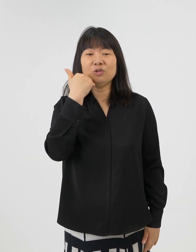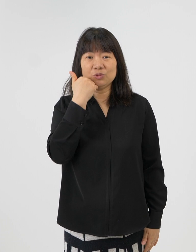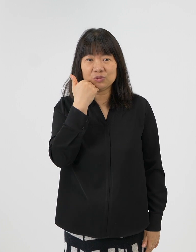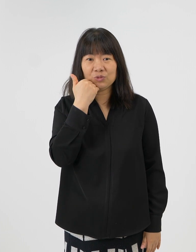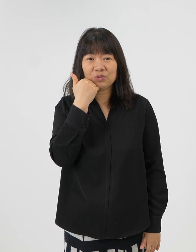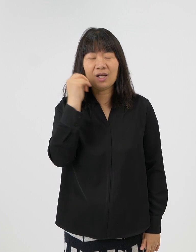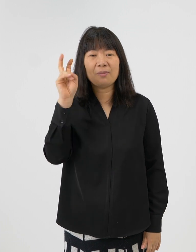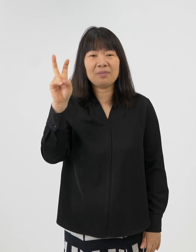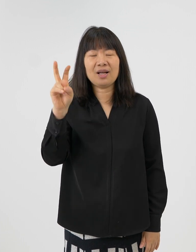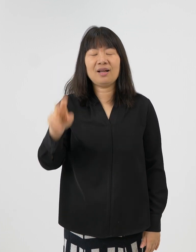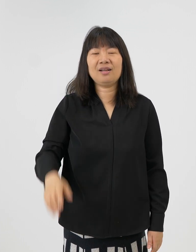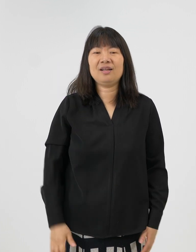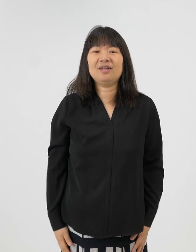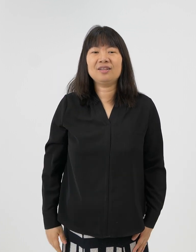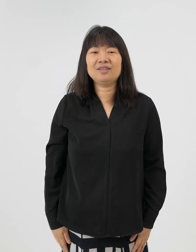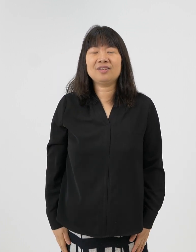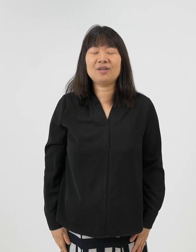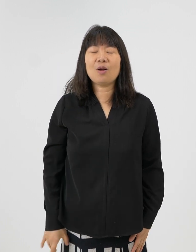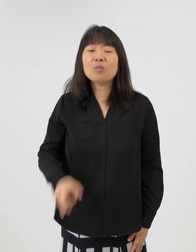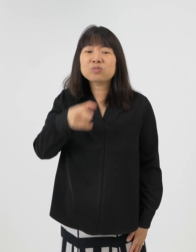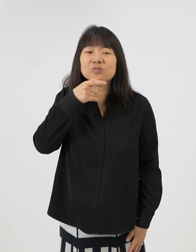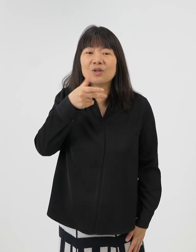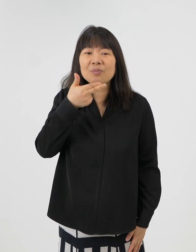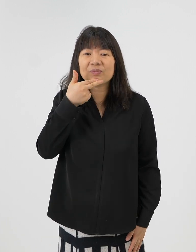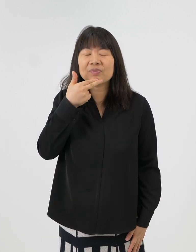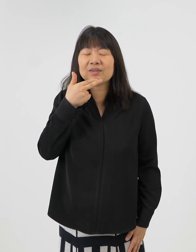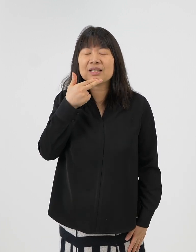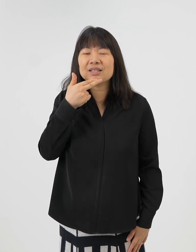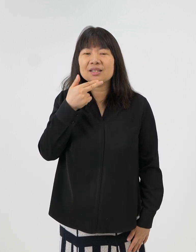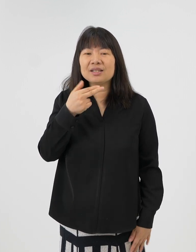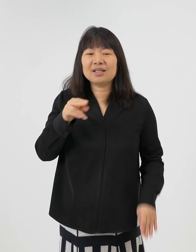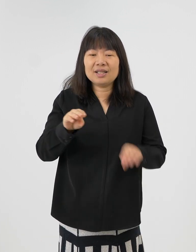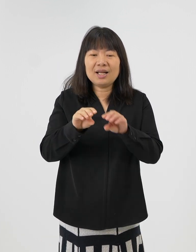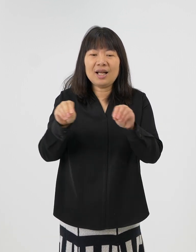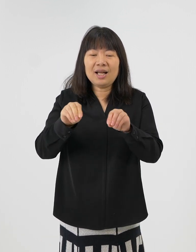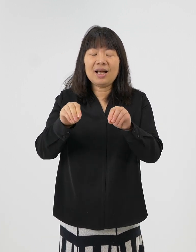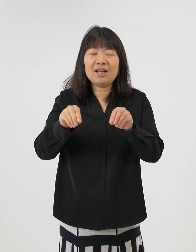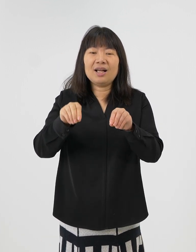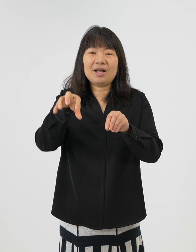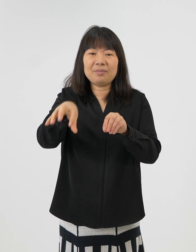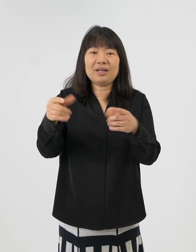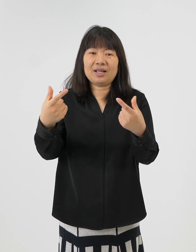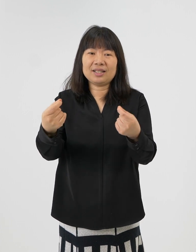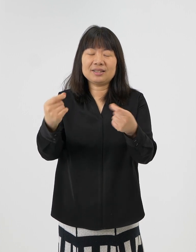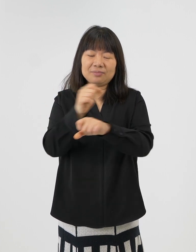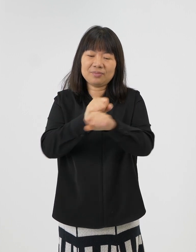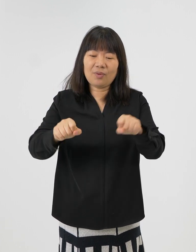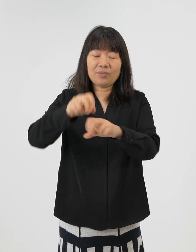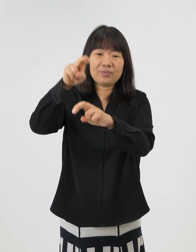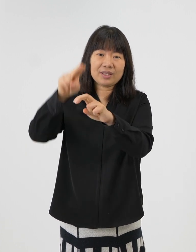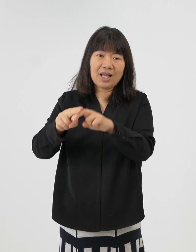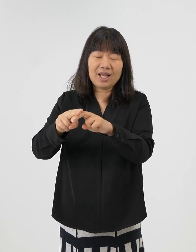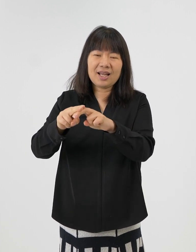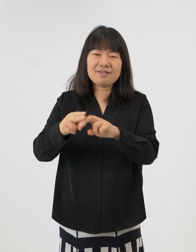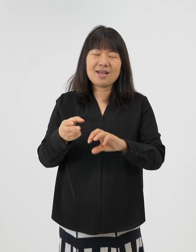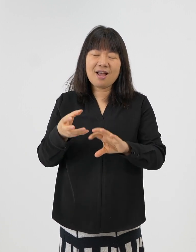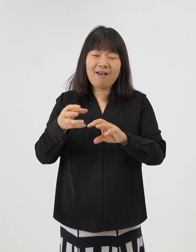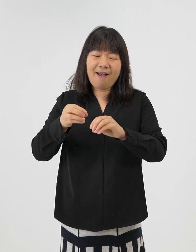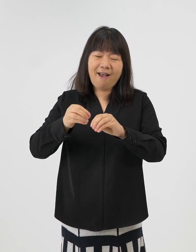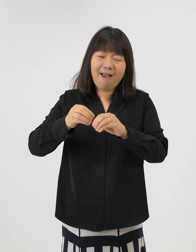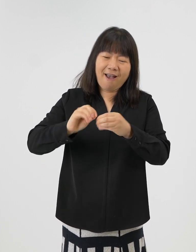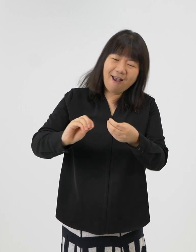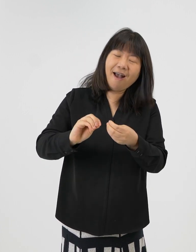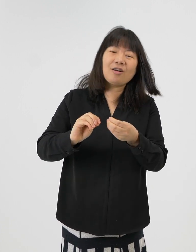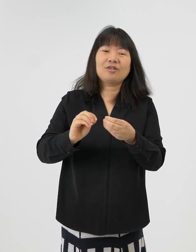누군가 저 물 없는 사막 같은 벌판에 비틀어 말라